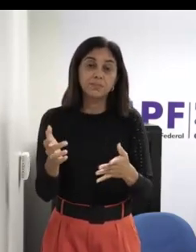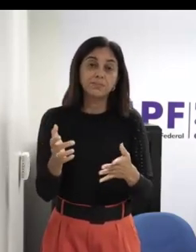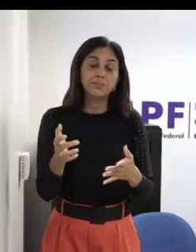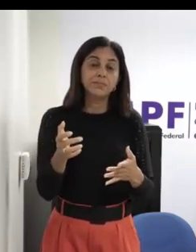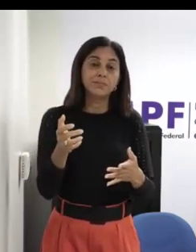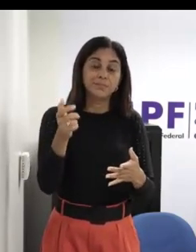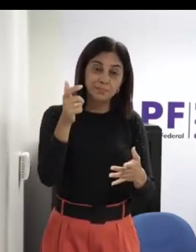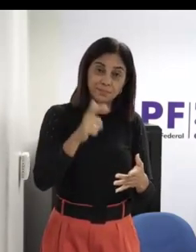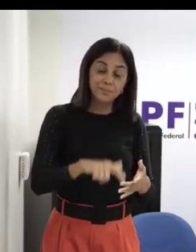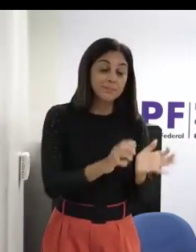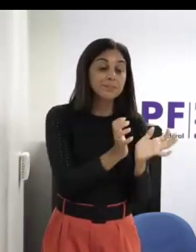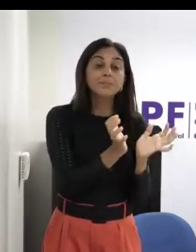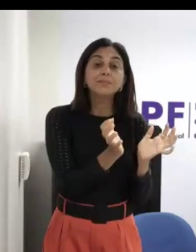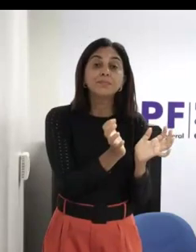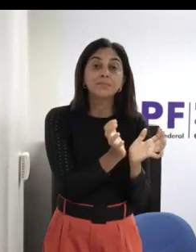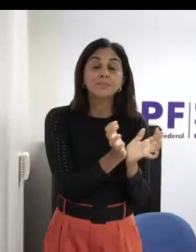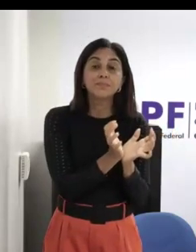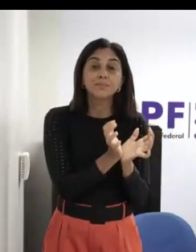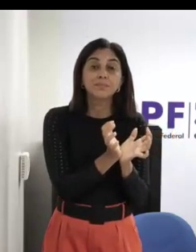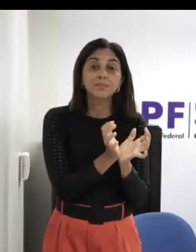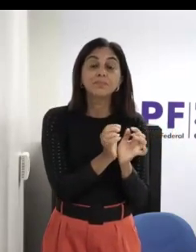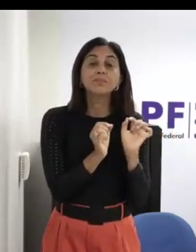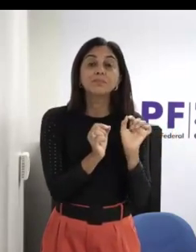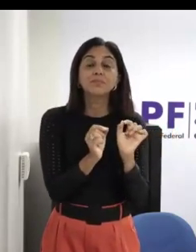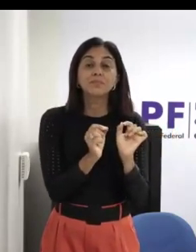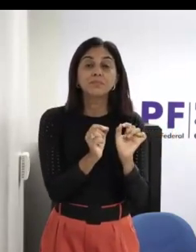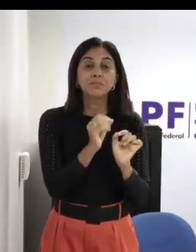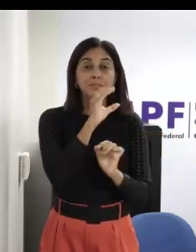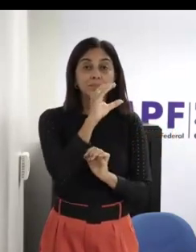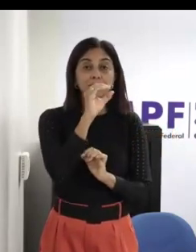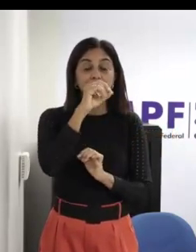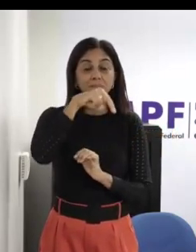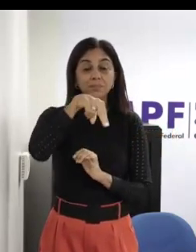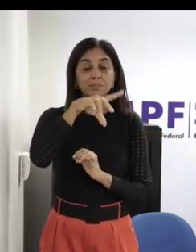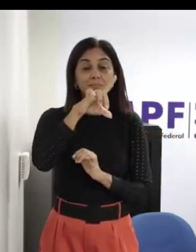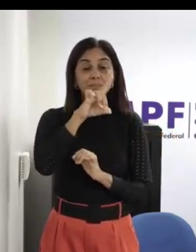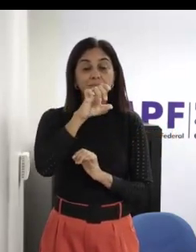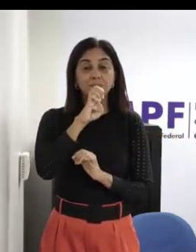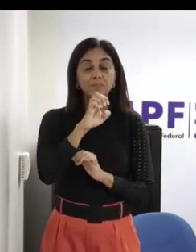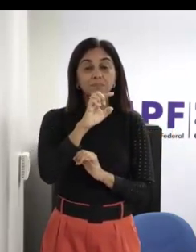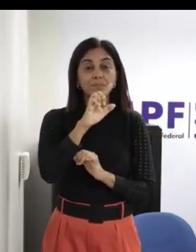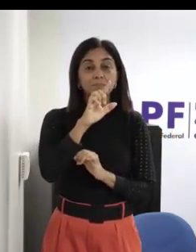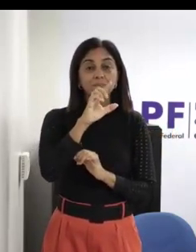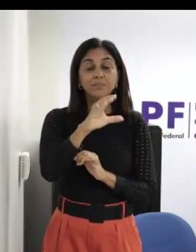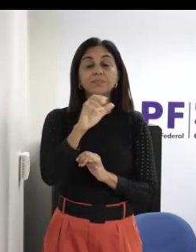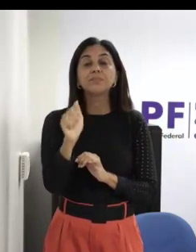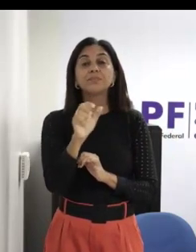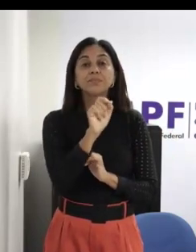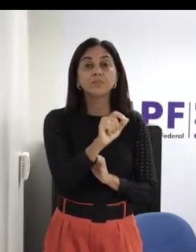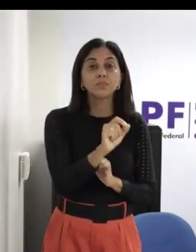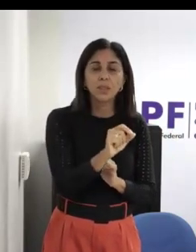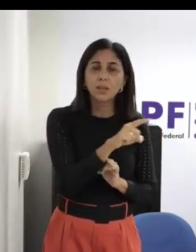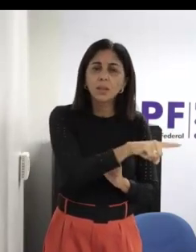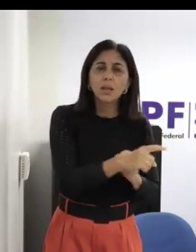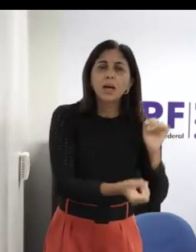condeca que é o o o o Conselho Municipal da Criança e da adolescente é ele que puxa essa campanha